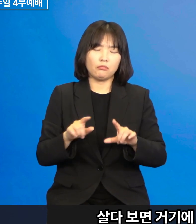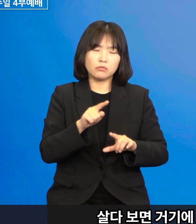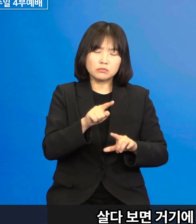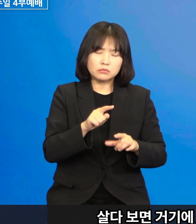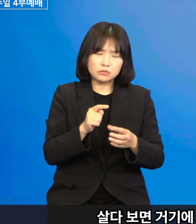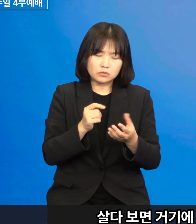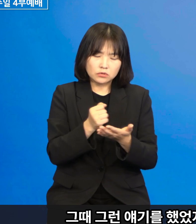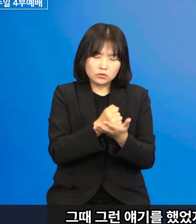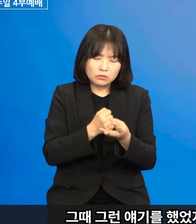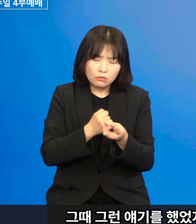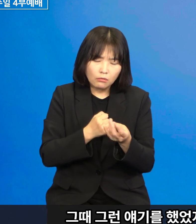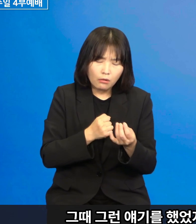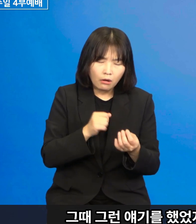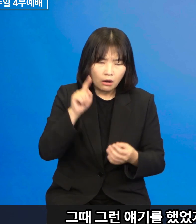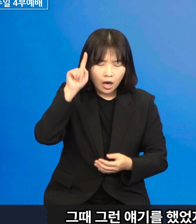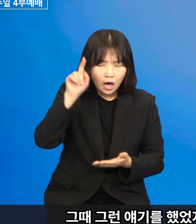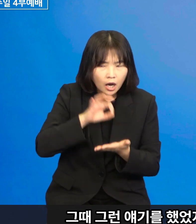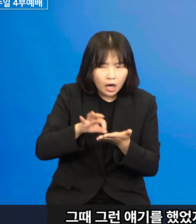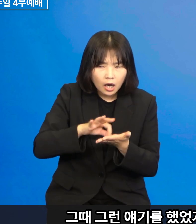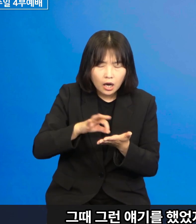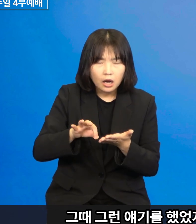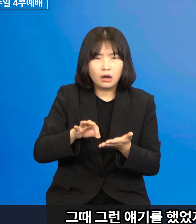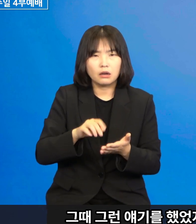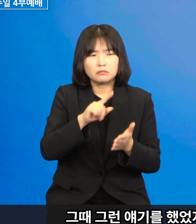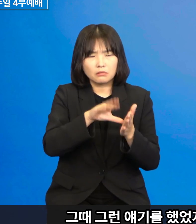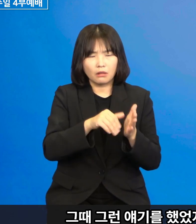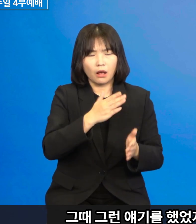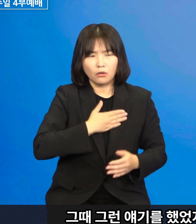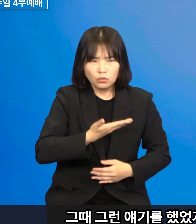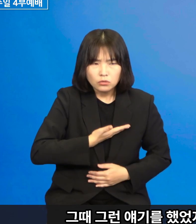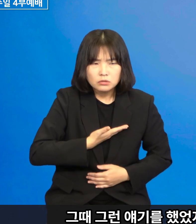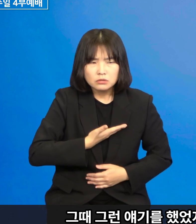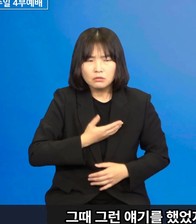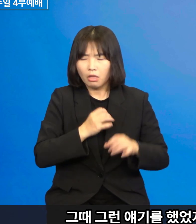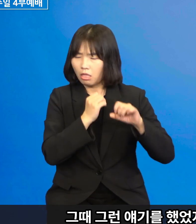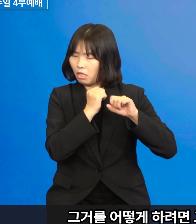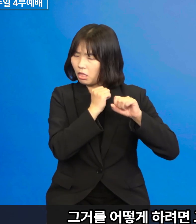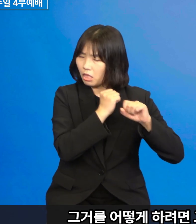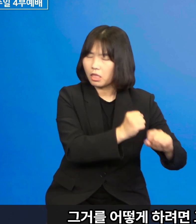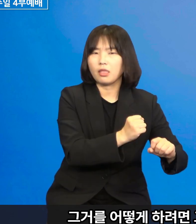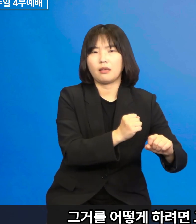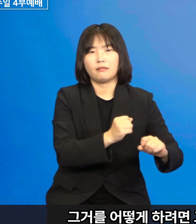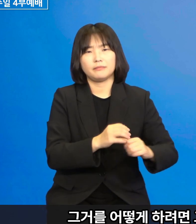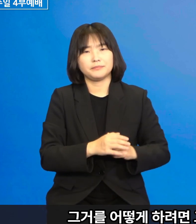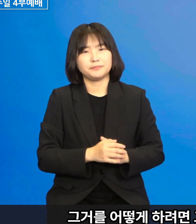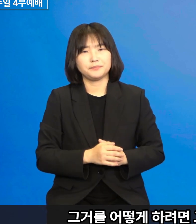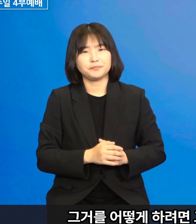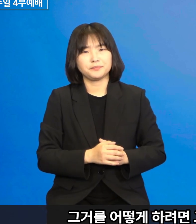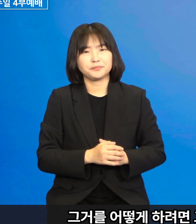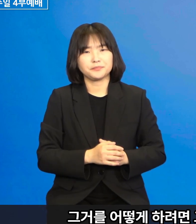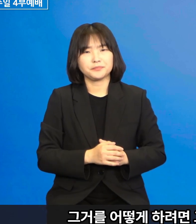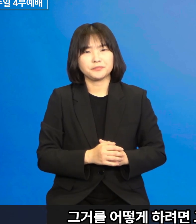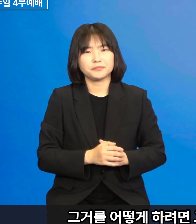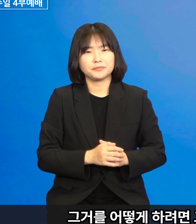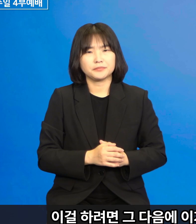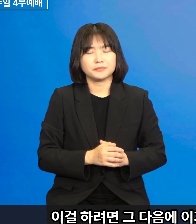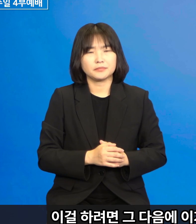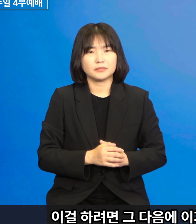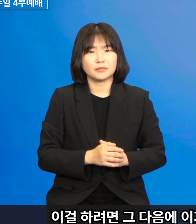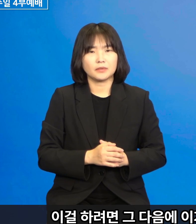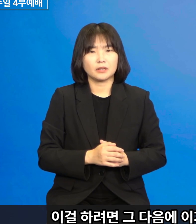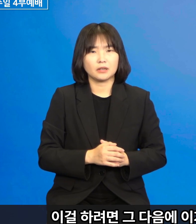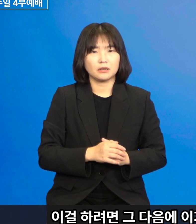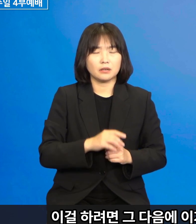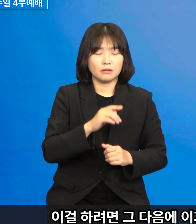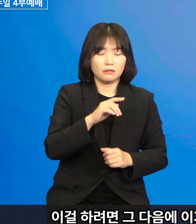거예요. 그때 그런 얘기를 했었지. 거기 자꾸 매이는 거예요. 그거를 어떻게 하려면 그 다음에 이걸 하셔야 됩니다. 이걸